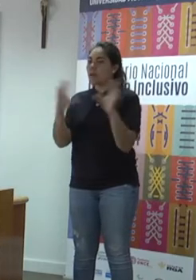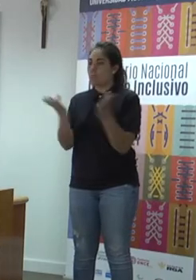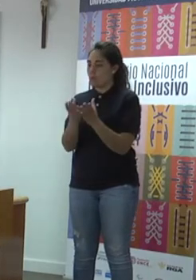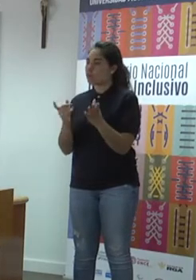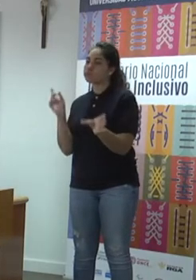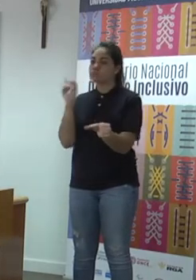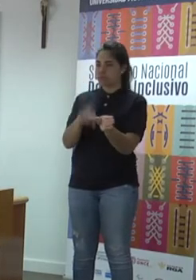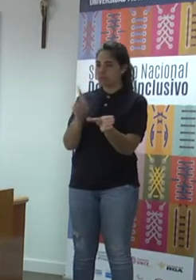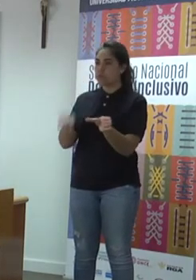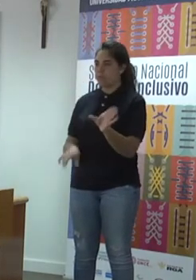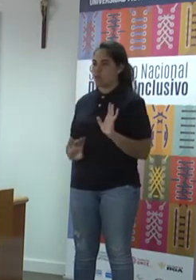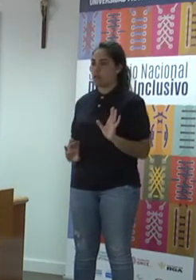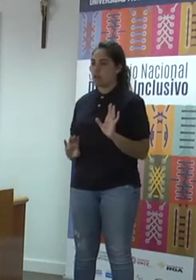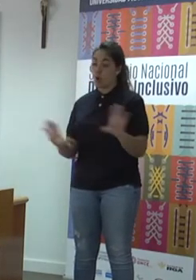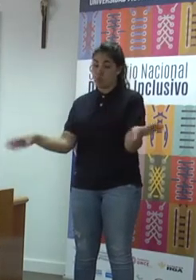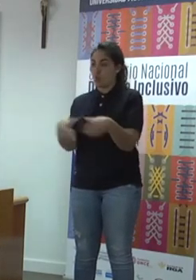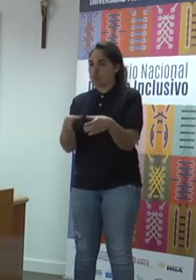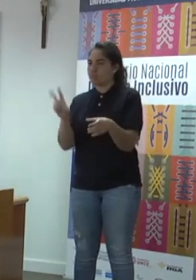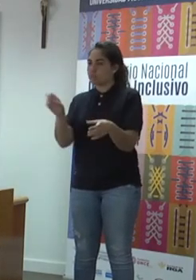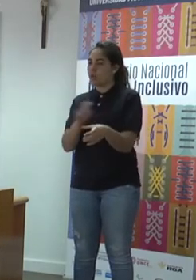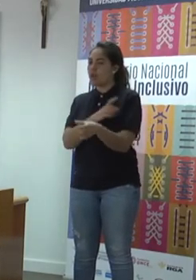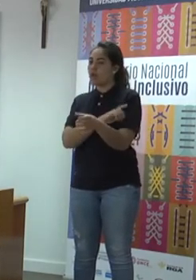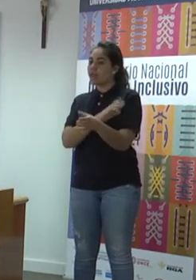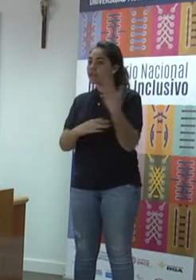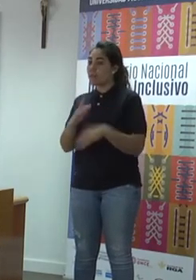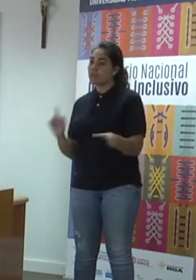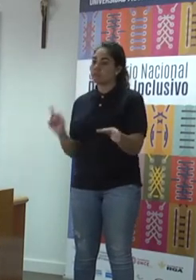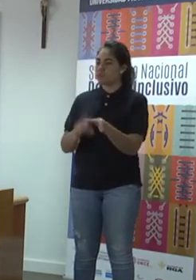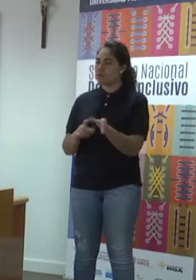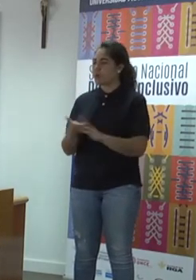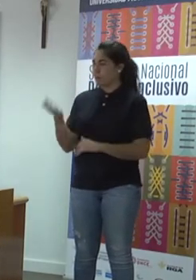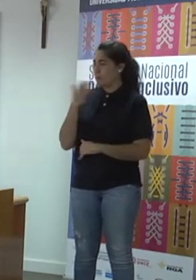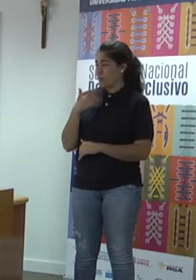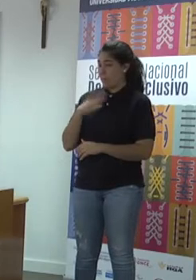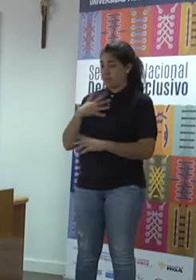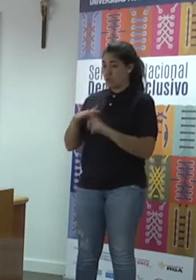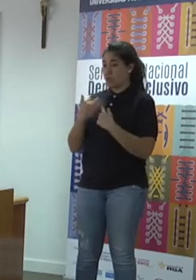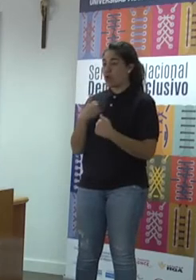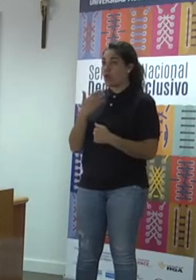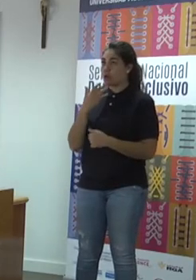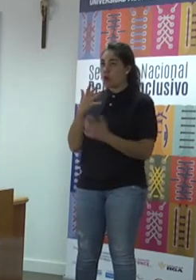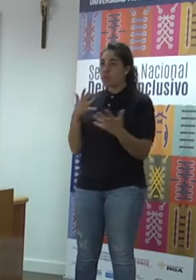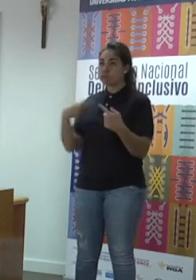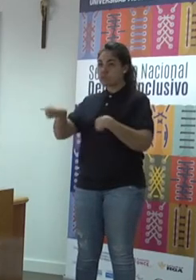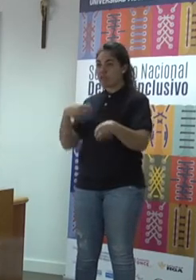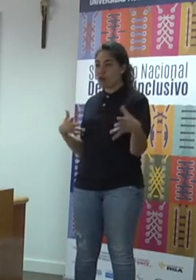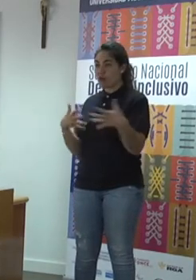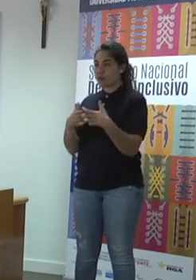mí, y situándome, cuando me pasó el accidente con 22 años, me parece 23,